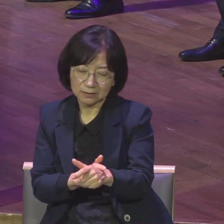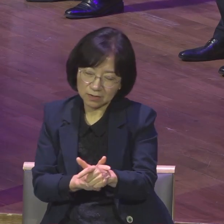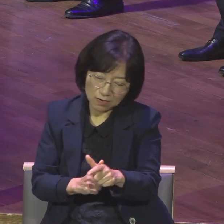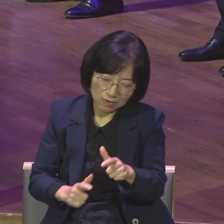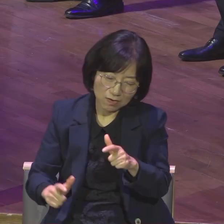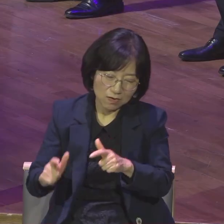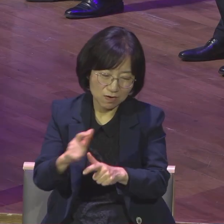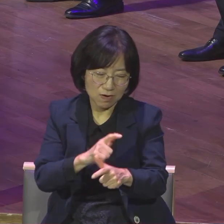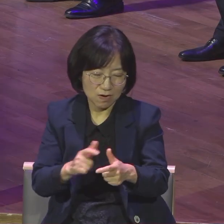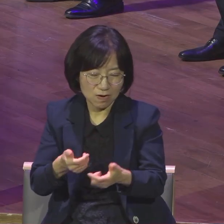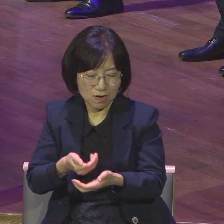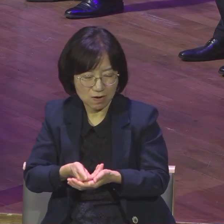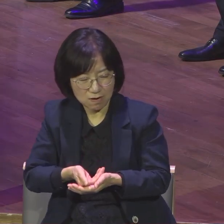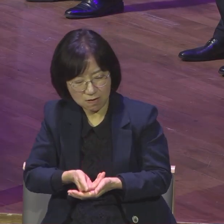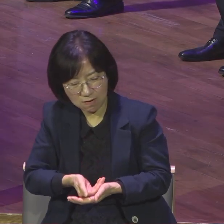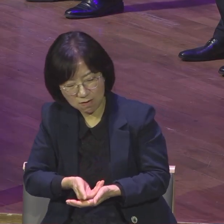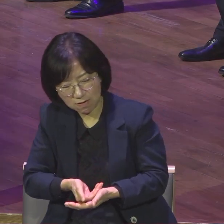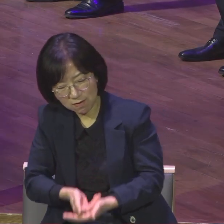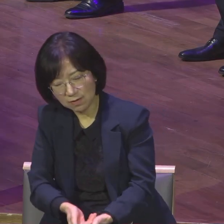있네. 갈수록